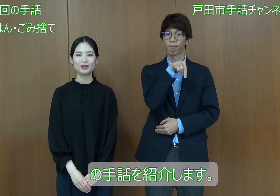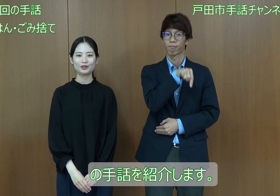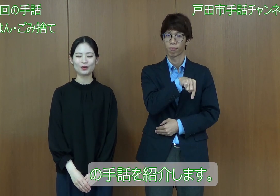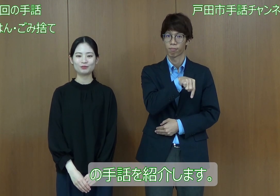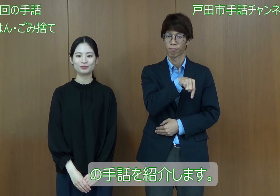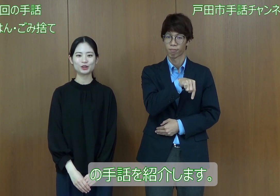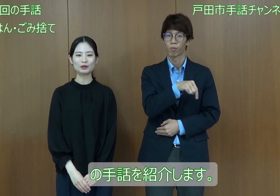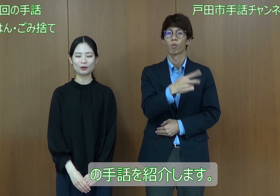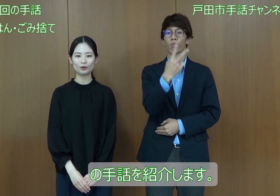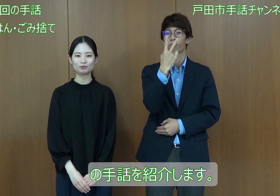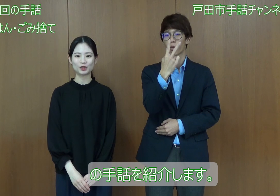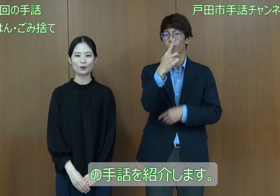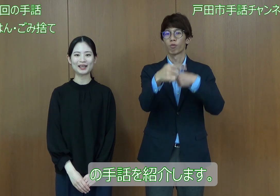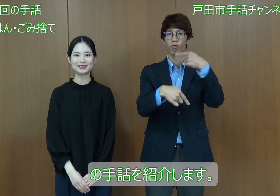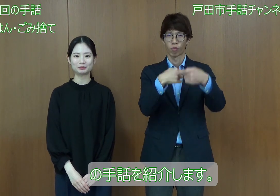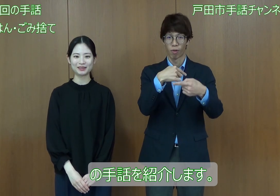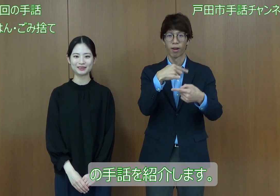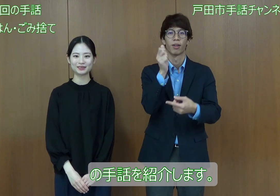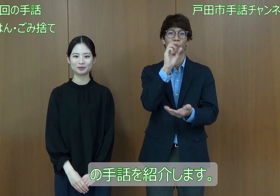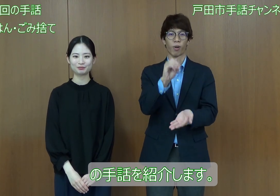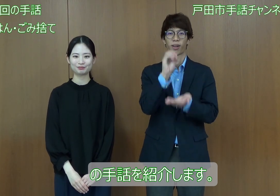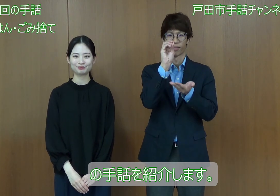ての手話を紹介します。